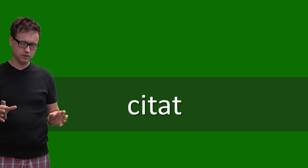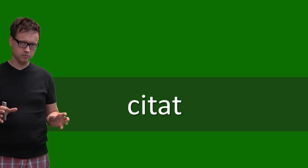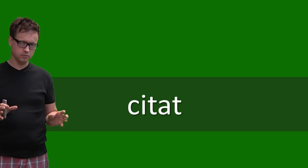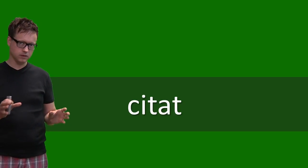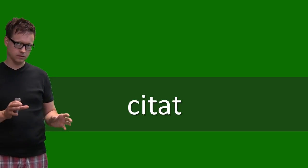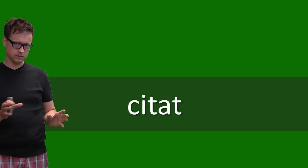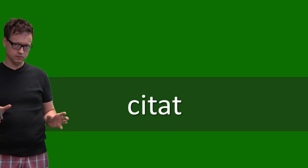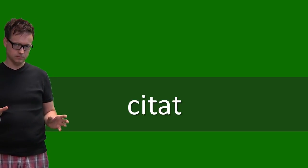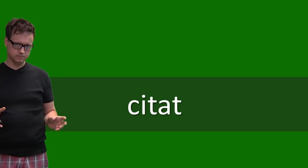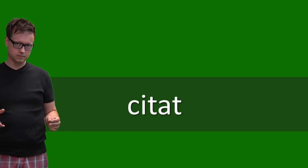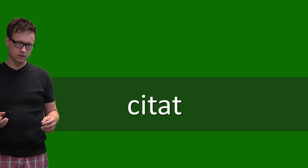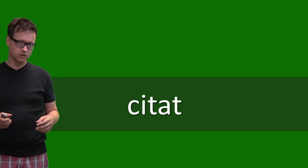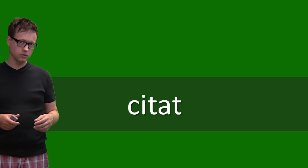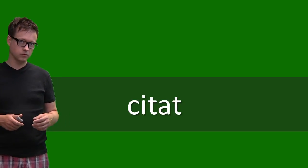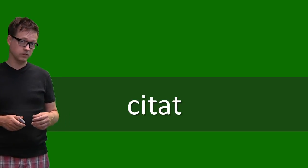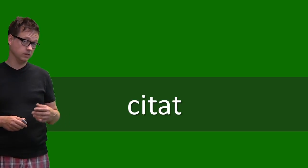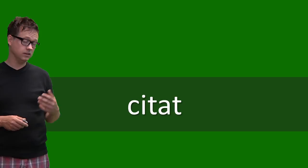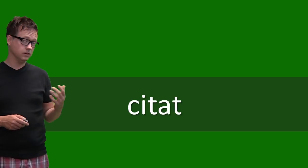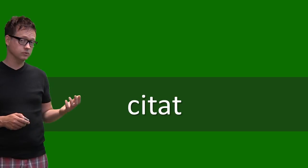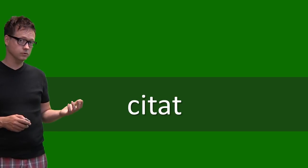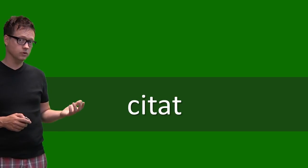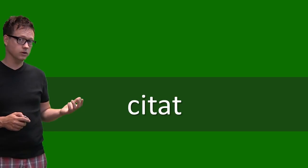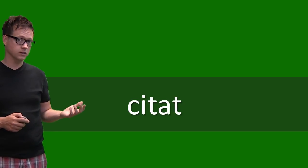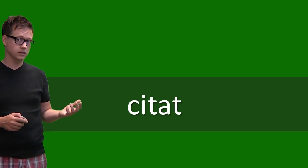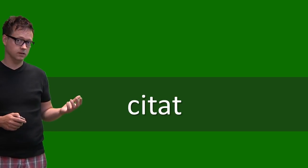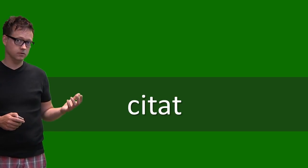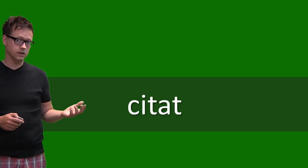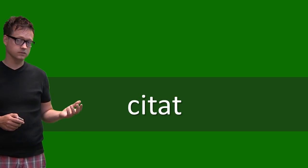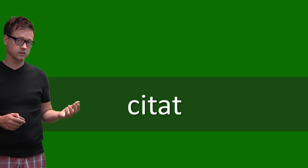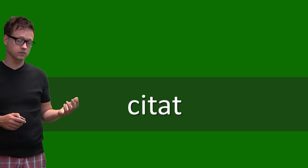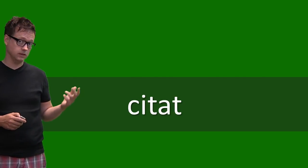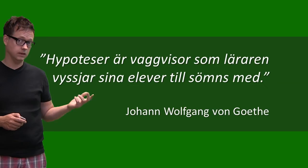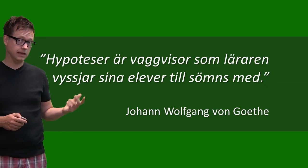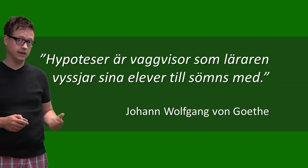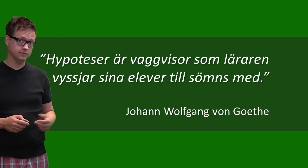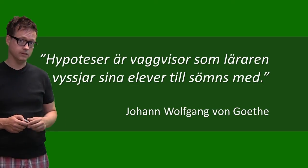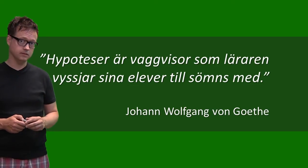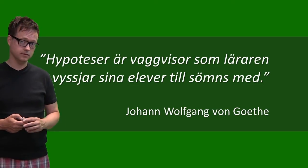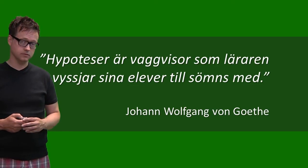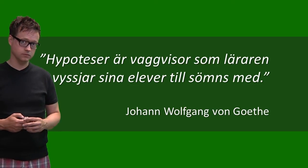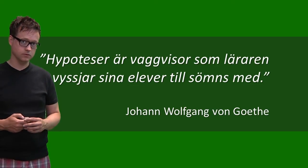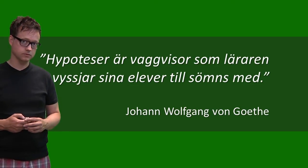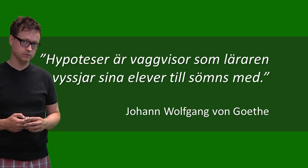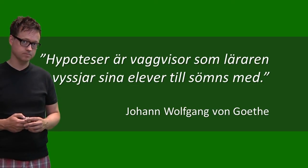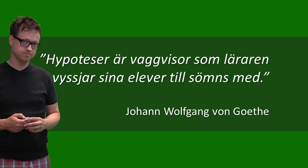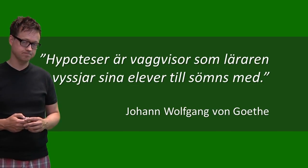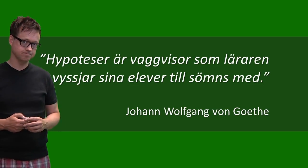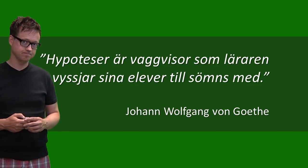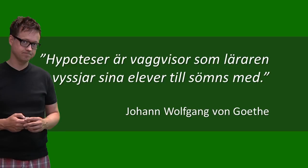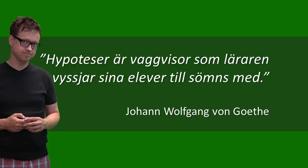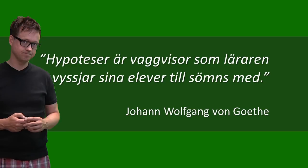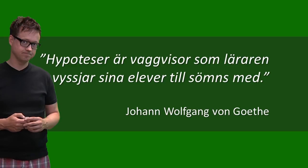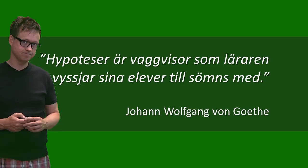upp det på flera sidor. Och ge också åhörarna en chans att hinna läsa det som står också.